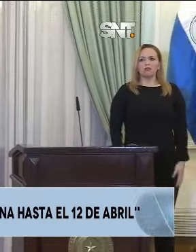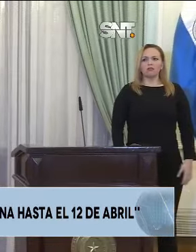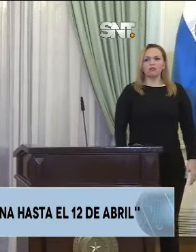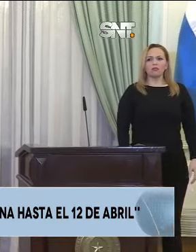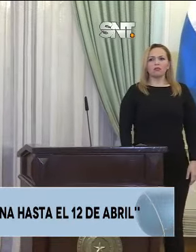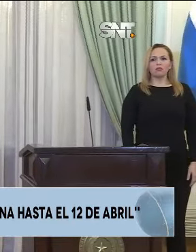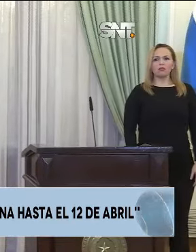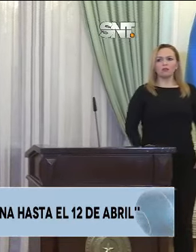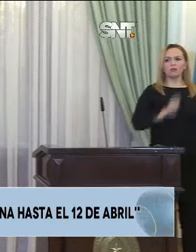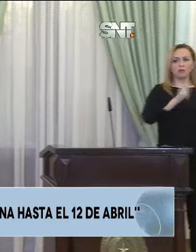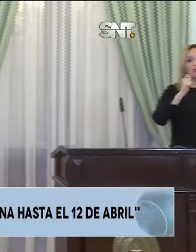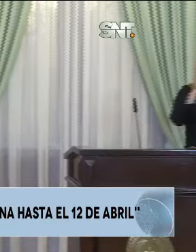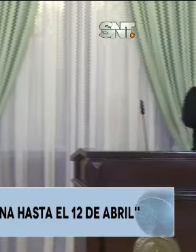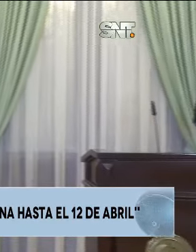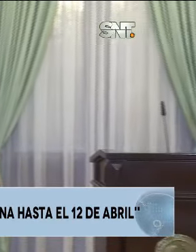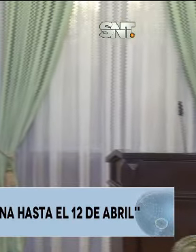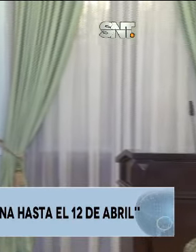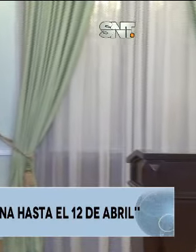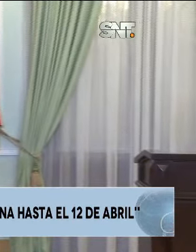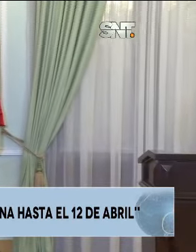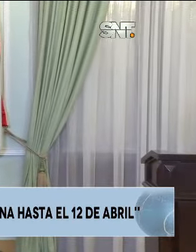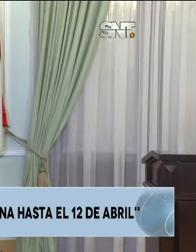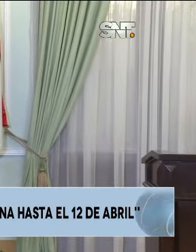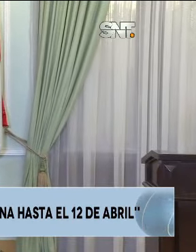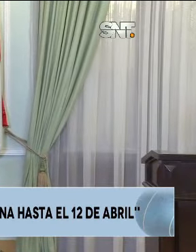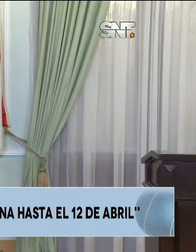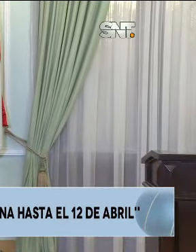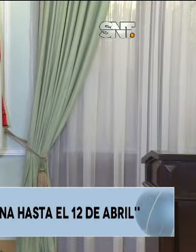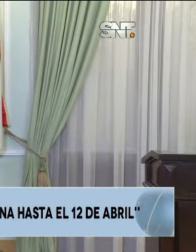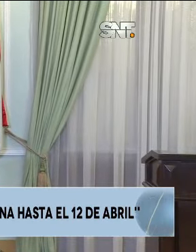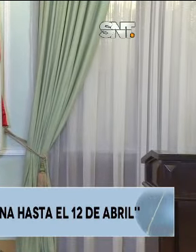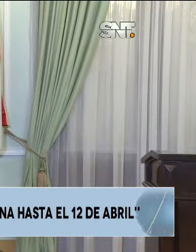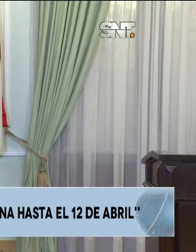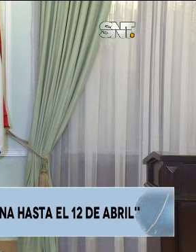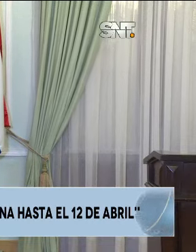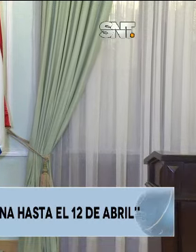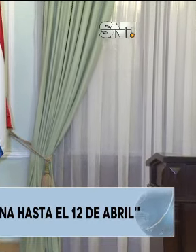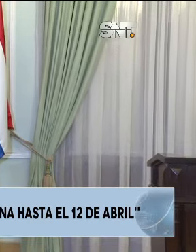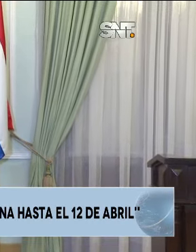esta conferencia también. Ahí ya lo vemos al ministro del Interior. A ver, Alexis, te escuchamos.